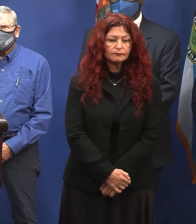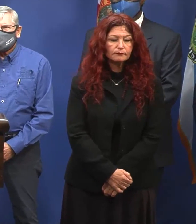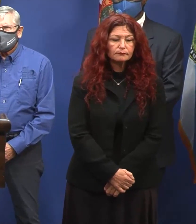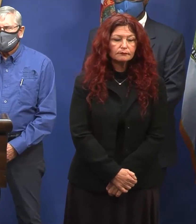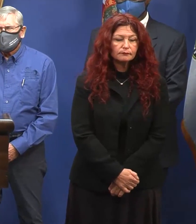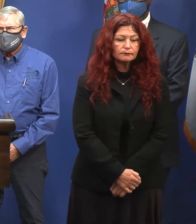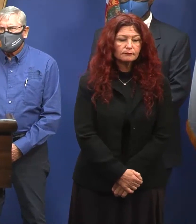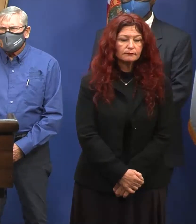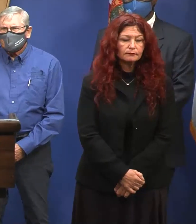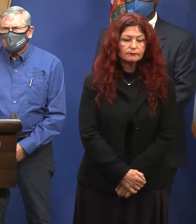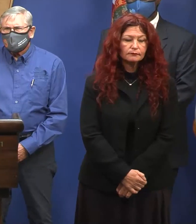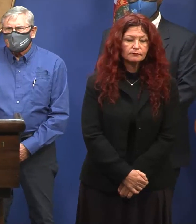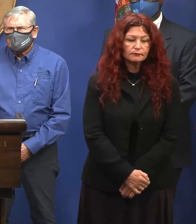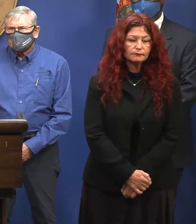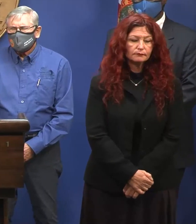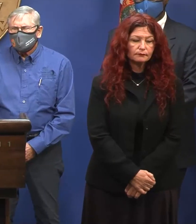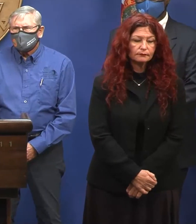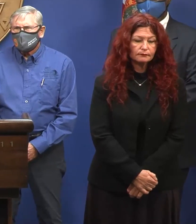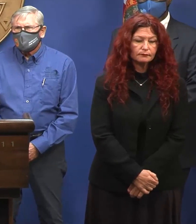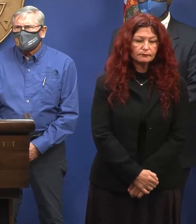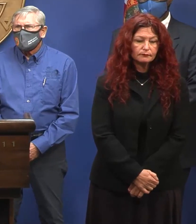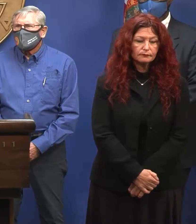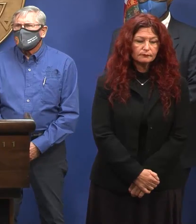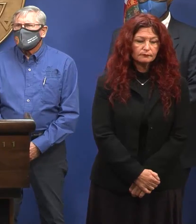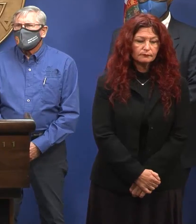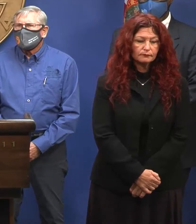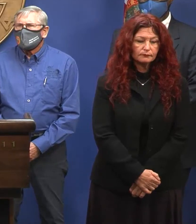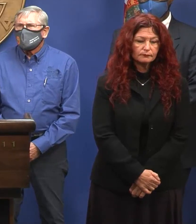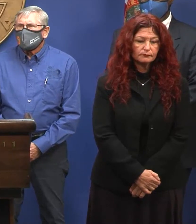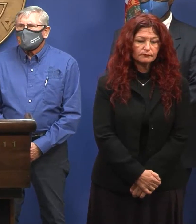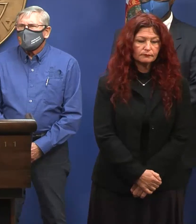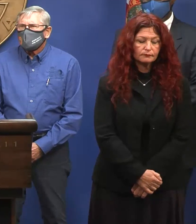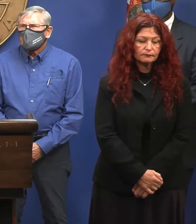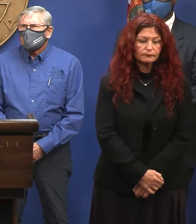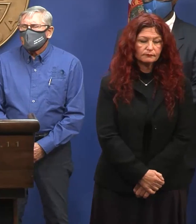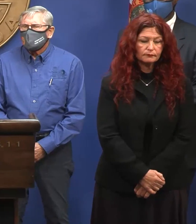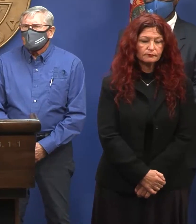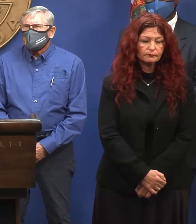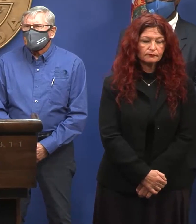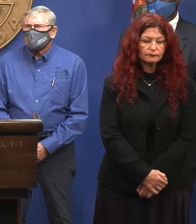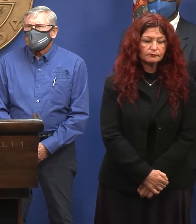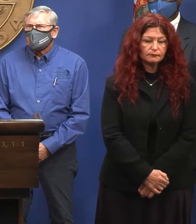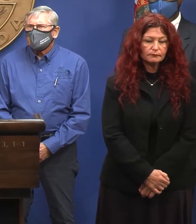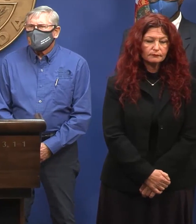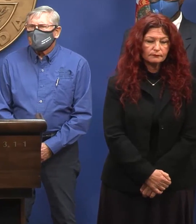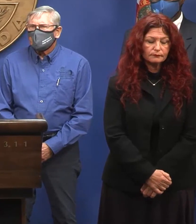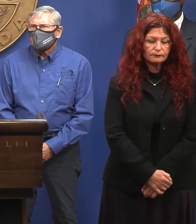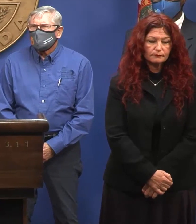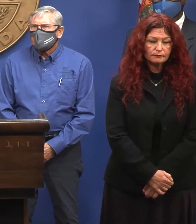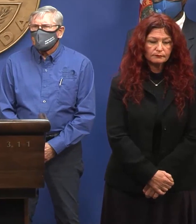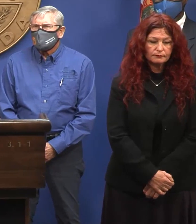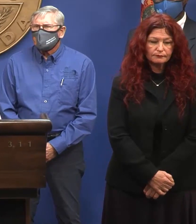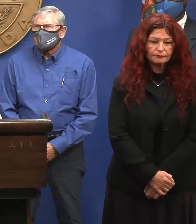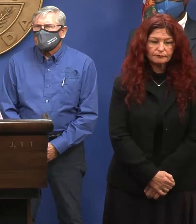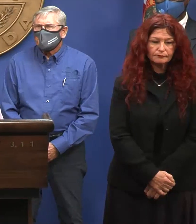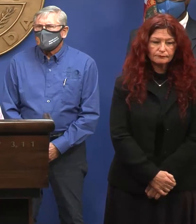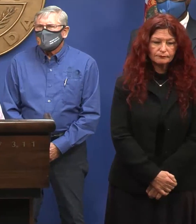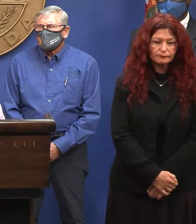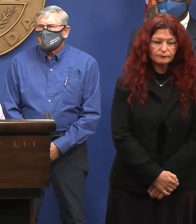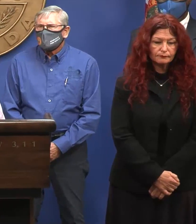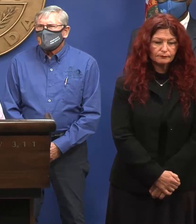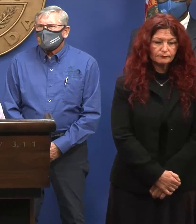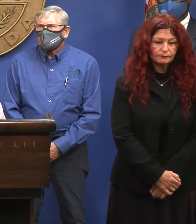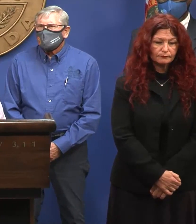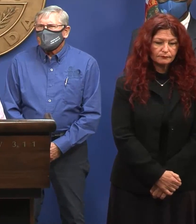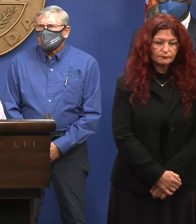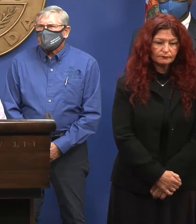en nuestro sitio web miamidade.gov, descargar la aplicación Ready Miami-Dade en sus